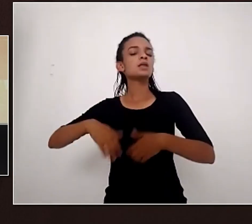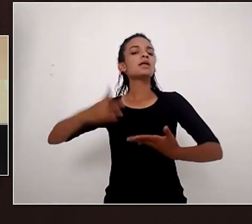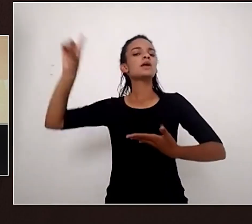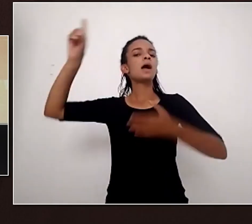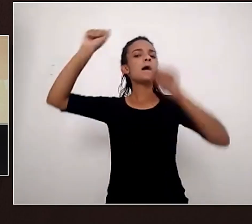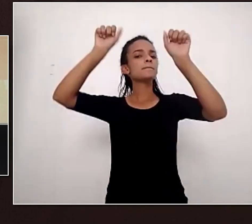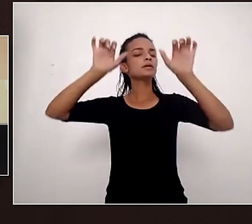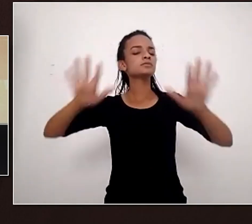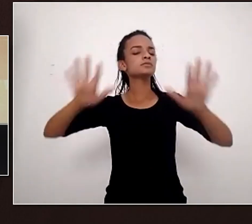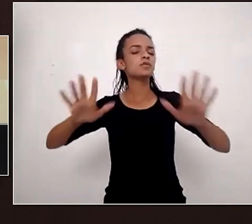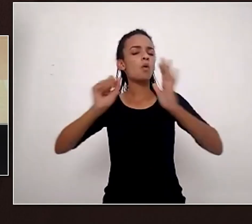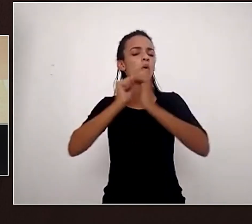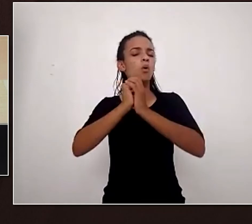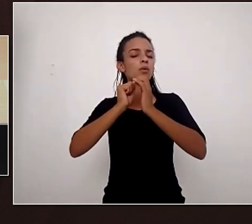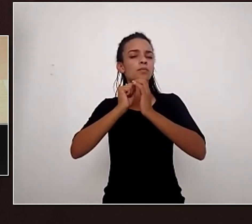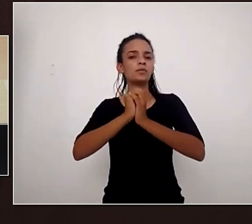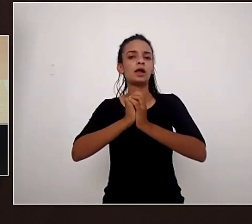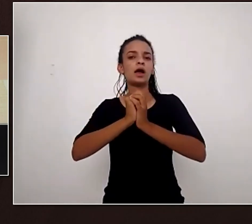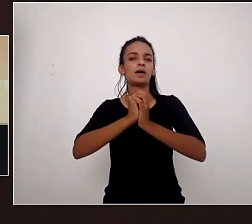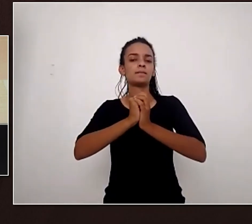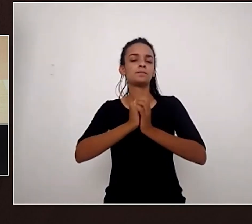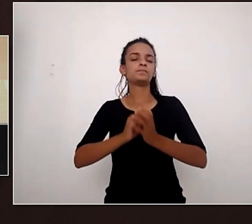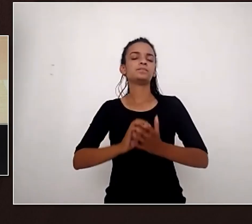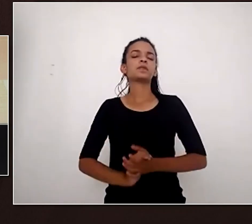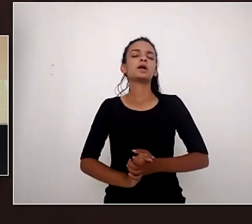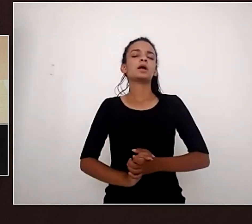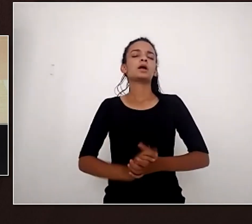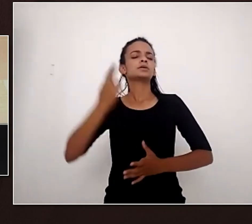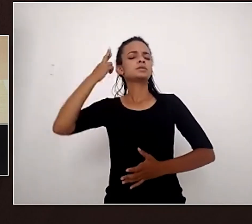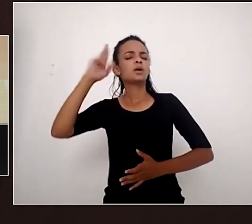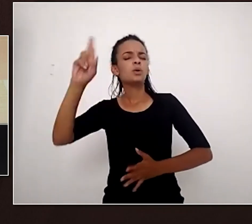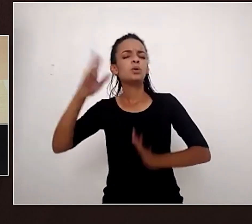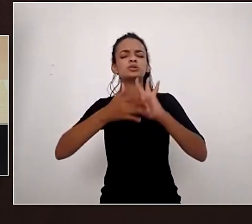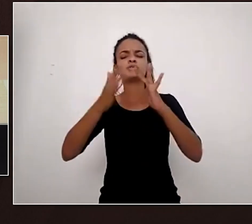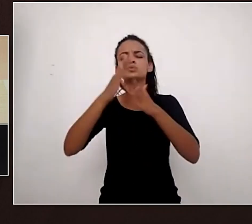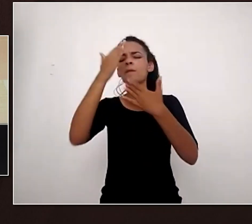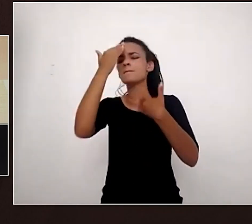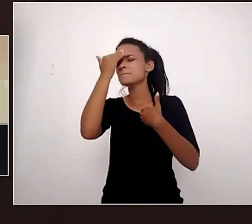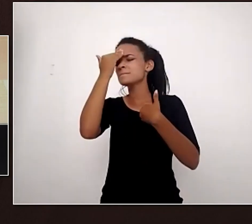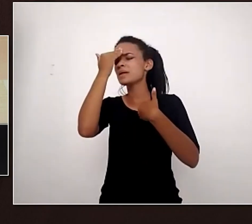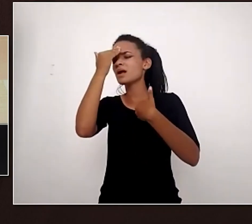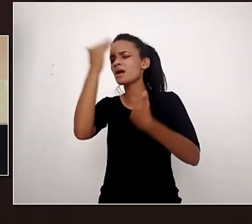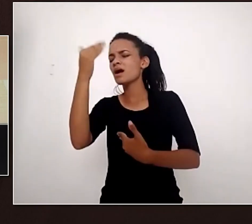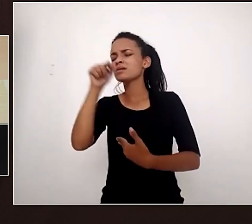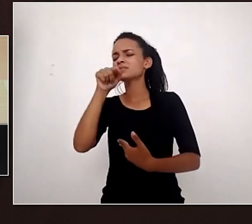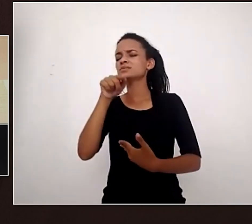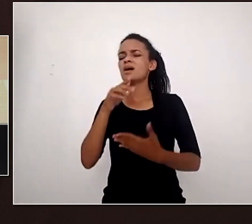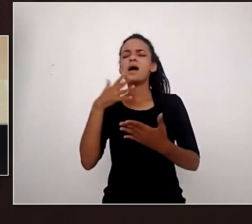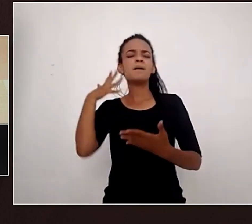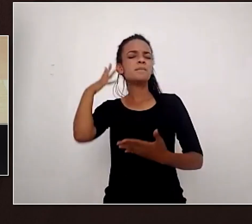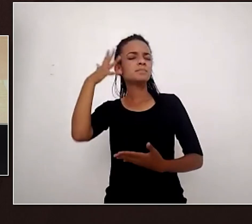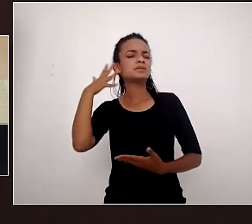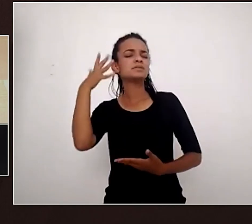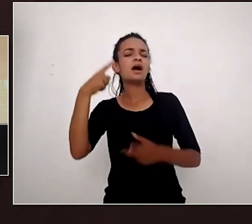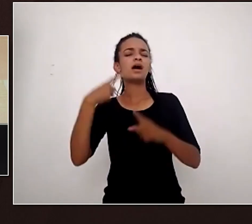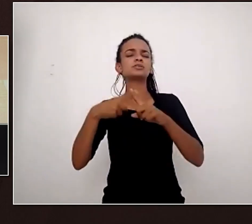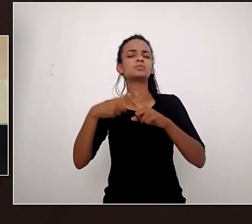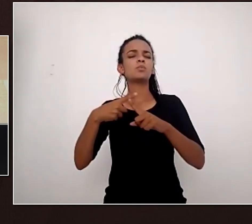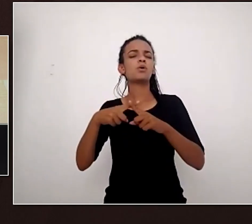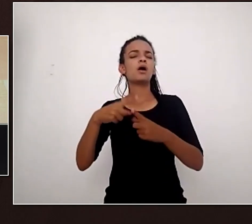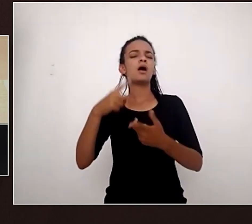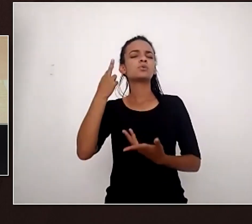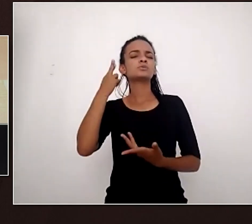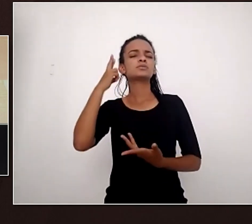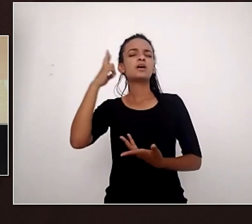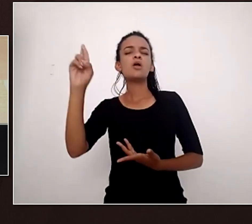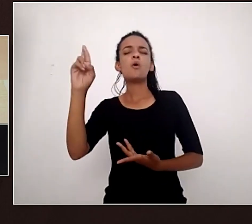para terminar. Senhor Jesus, muito obrigado por essa palavra. Senhor, o Senhor nos colocou, o Senhor nos envolvemos com uma coisa tão